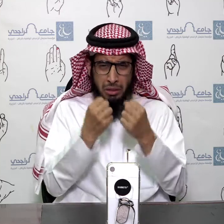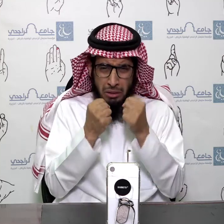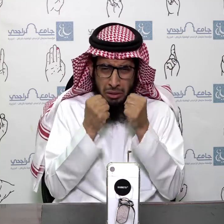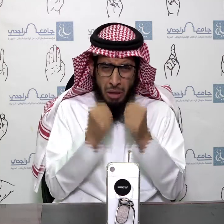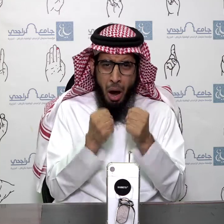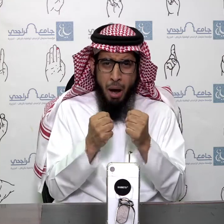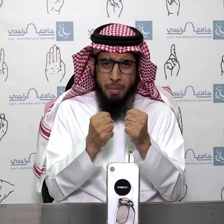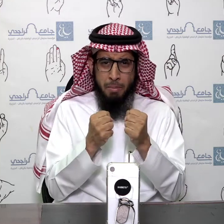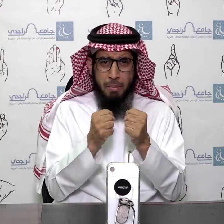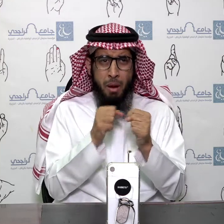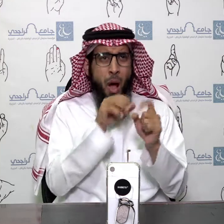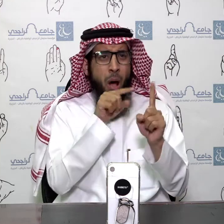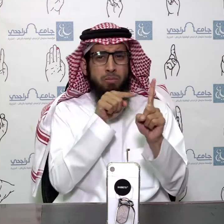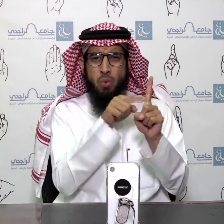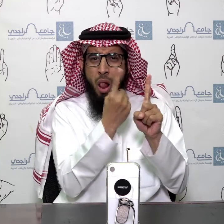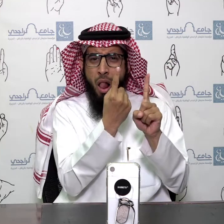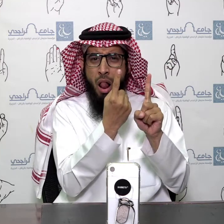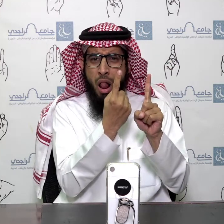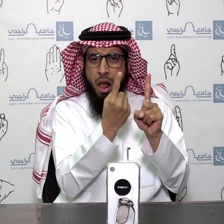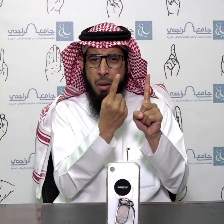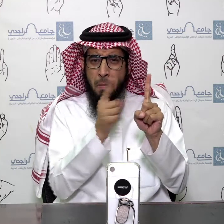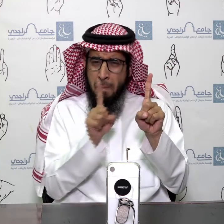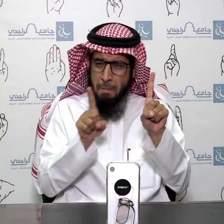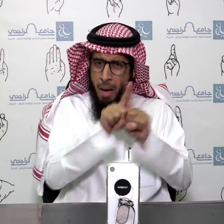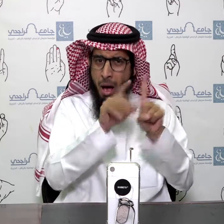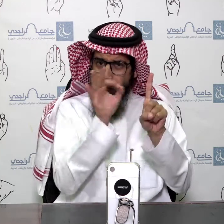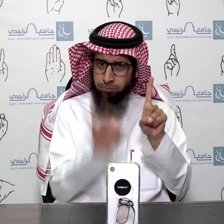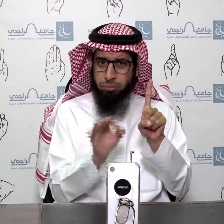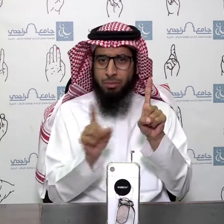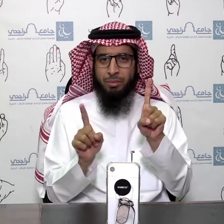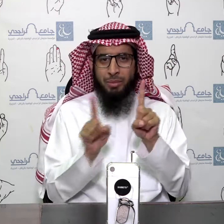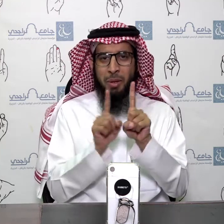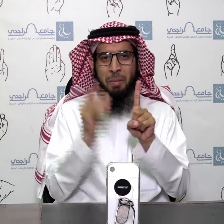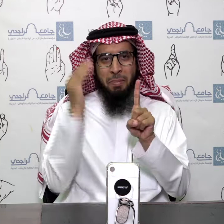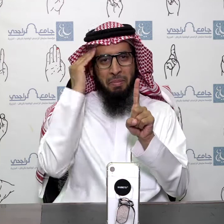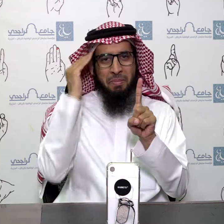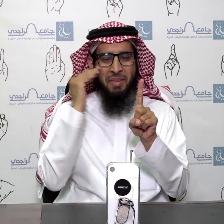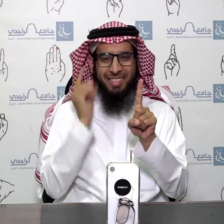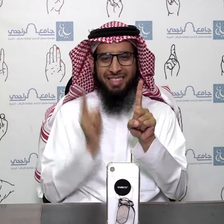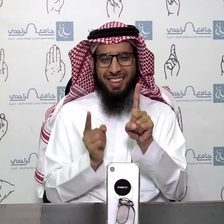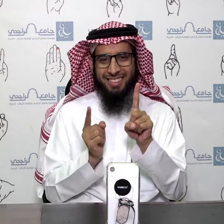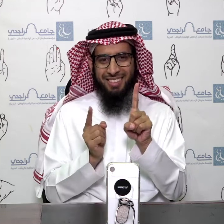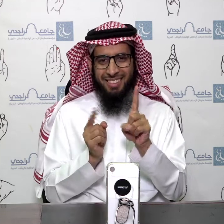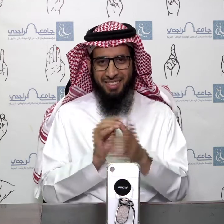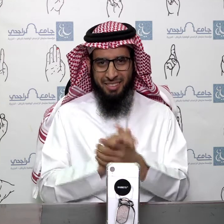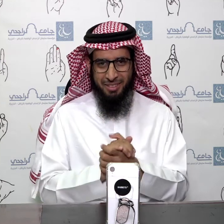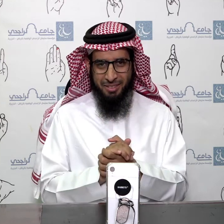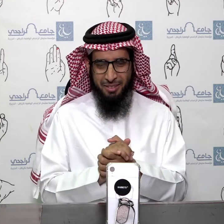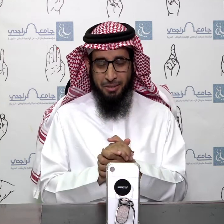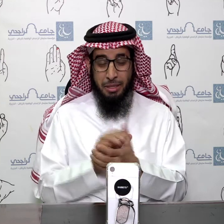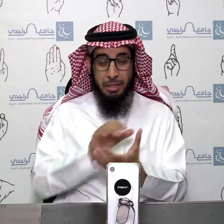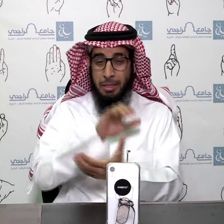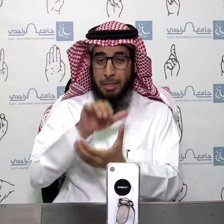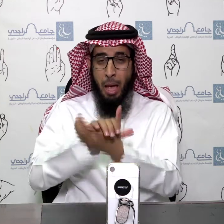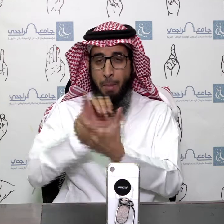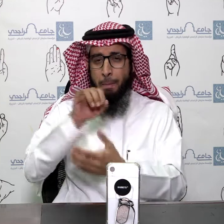النعمة العظيمة. والبنات كما قال معاوية رضي الله عنه: